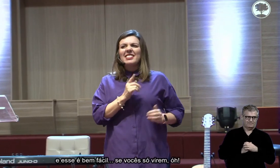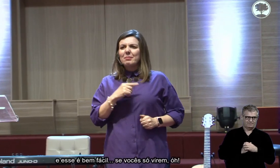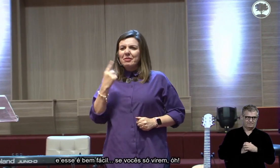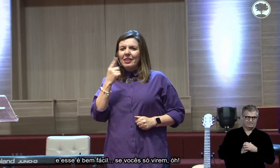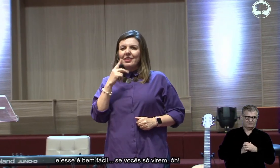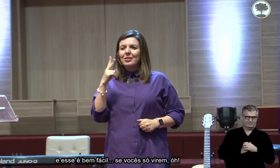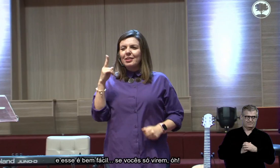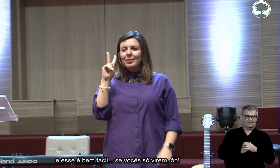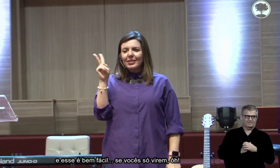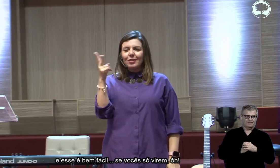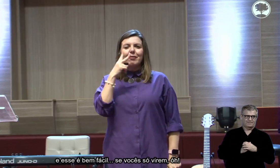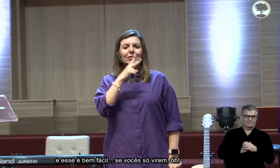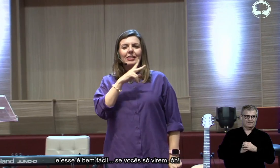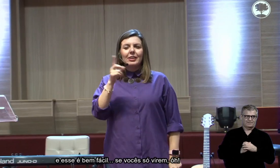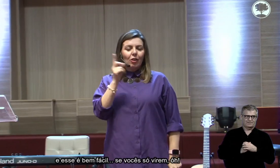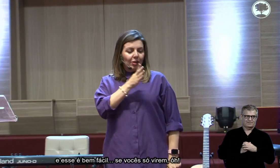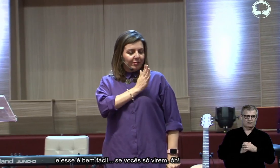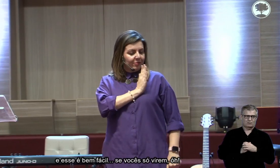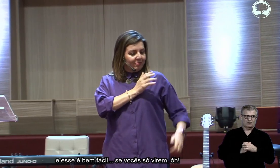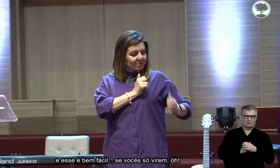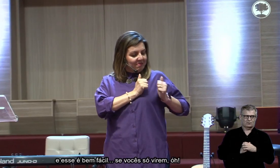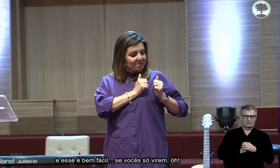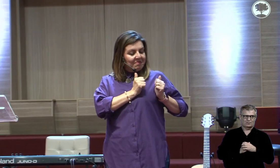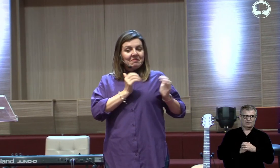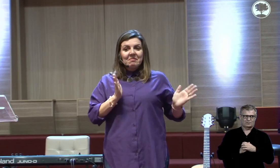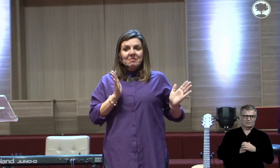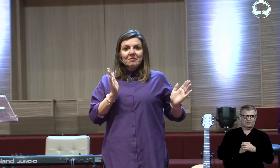E esse é bem fácil, né? Se vocês só virem, ó.